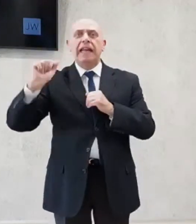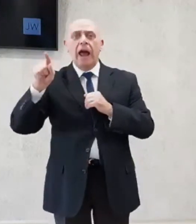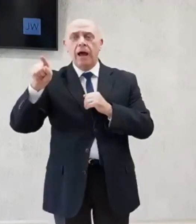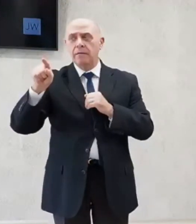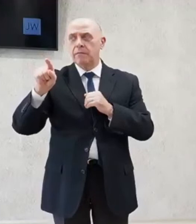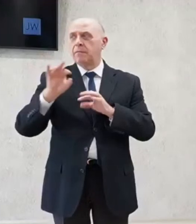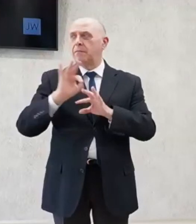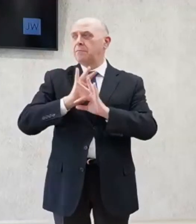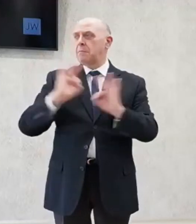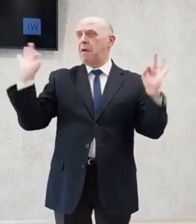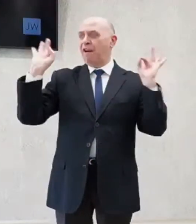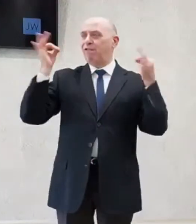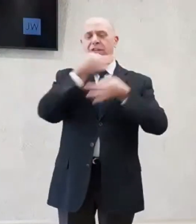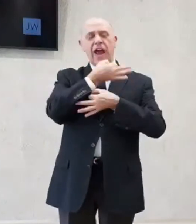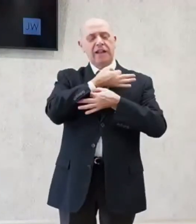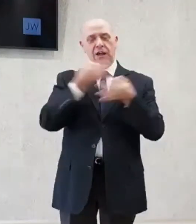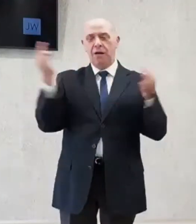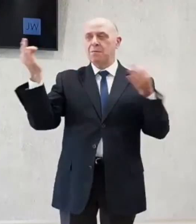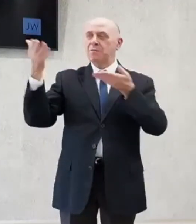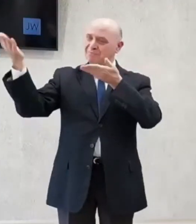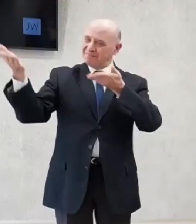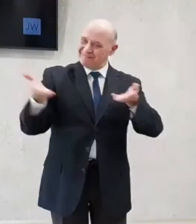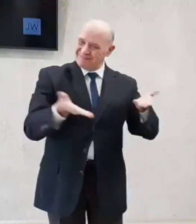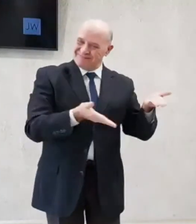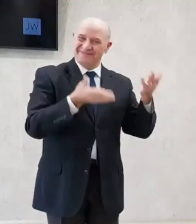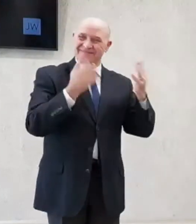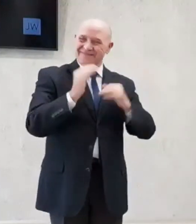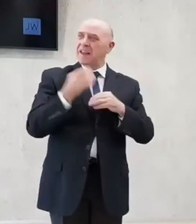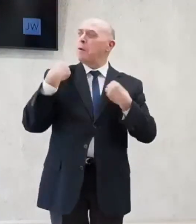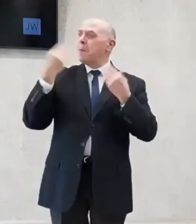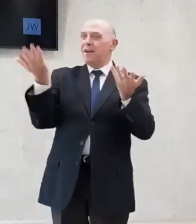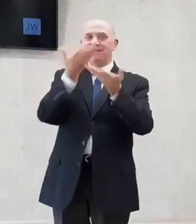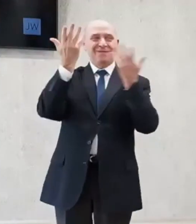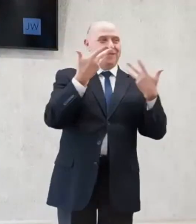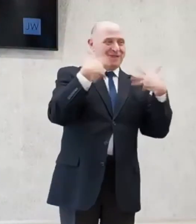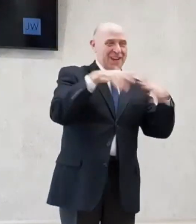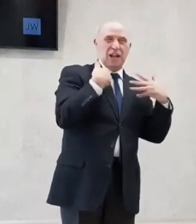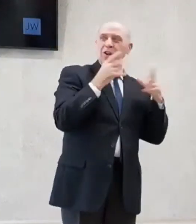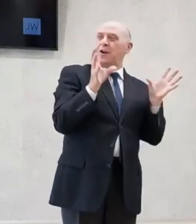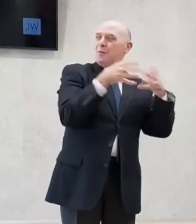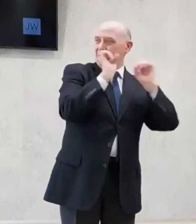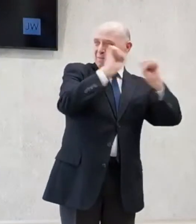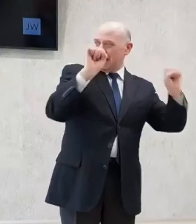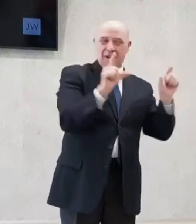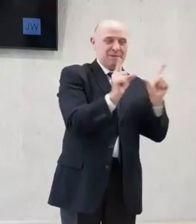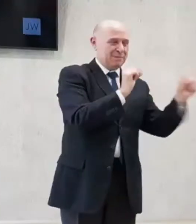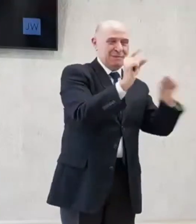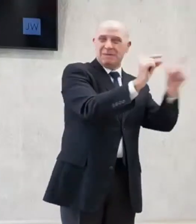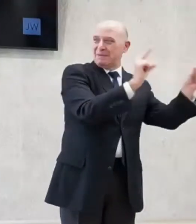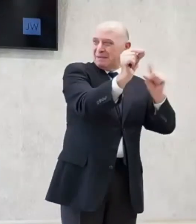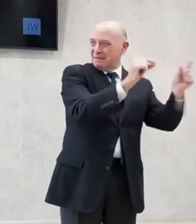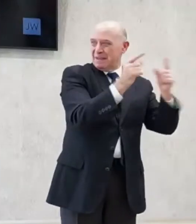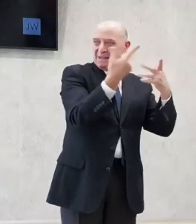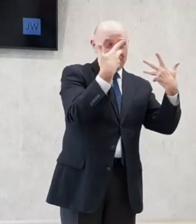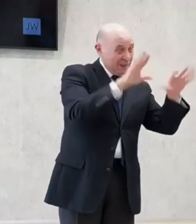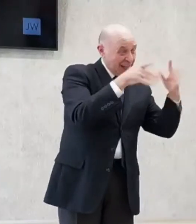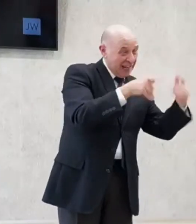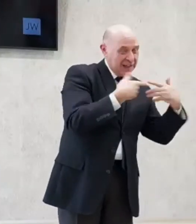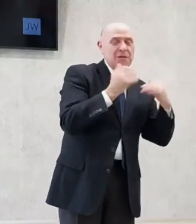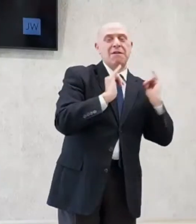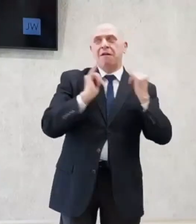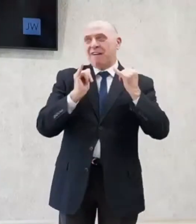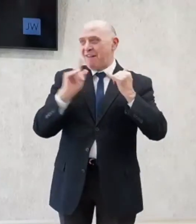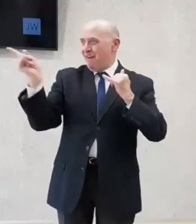una perfetta padrona di casa era ospedale non uscivamo mai da quella comitiva per il servizio di campo come la chiamiamo noi testimoni di Geova